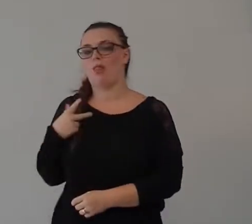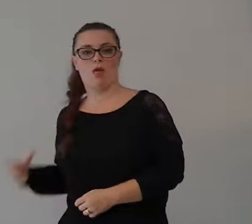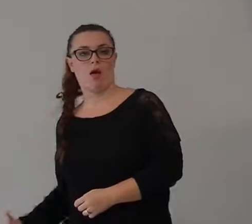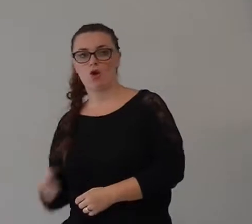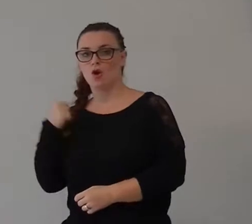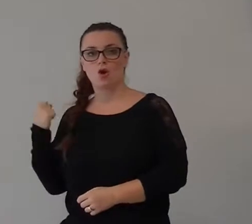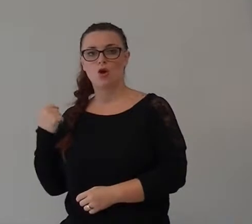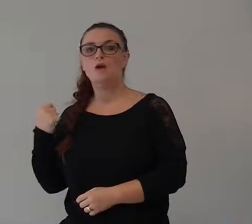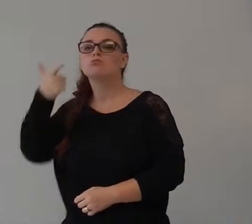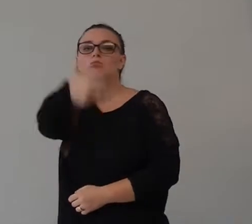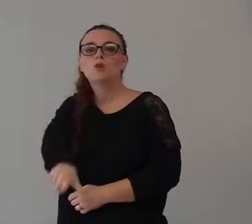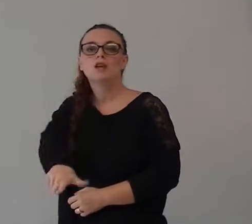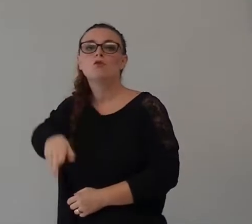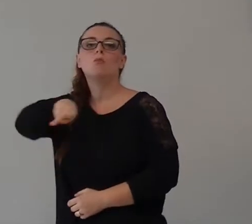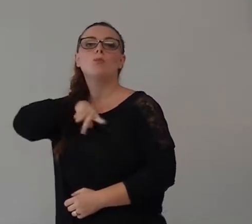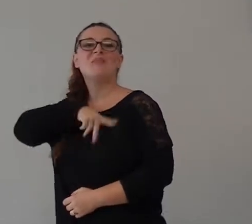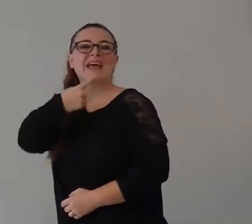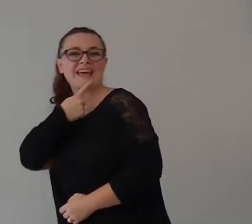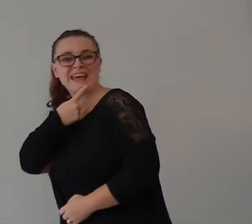resto era per i poveri.